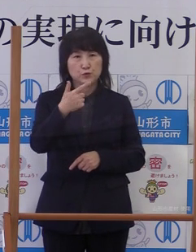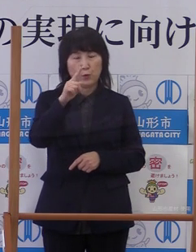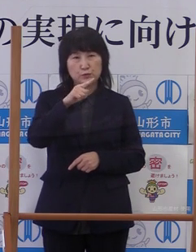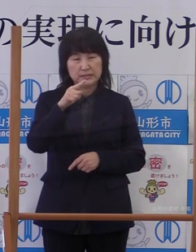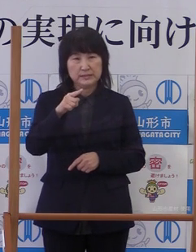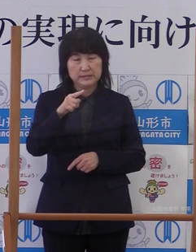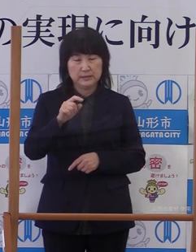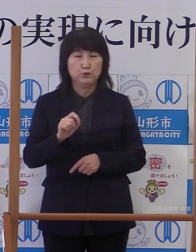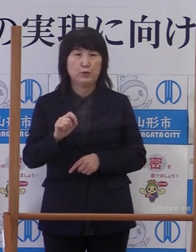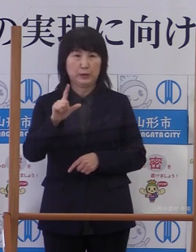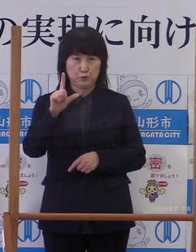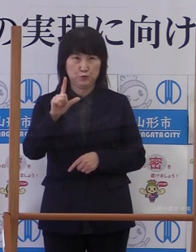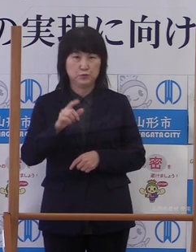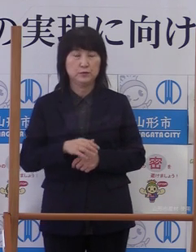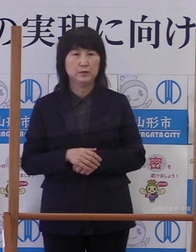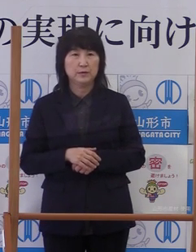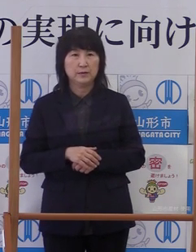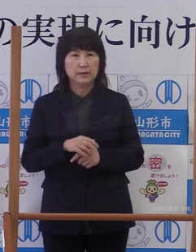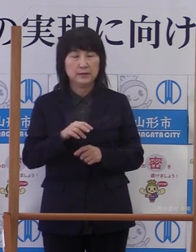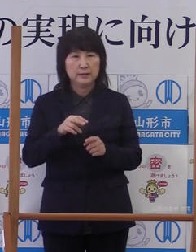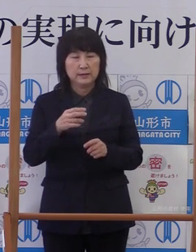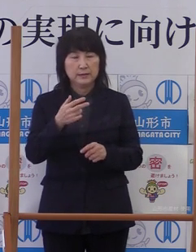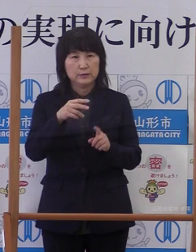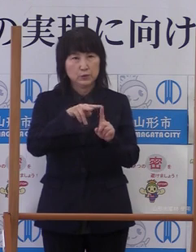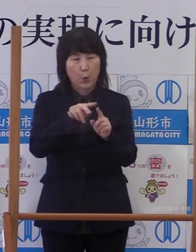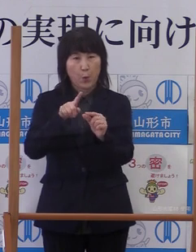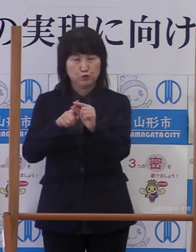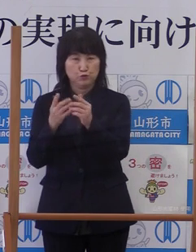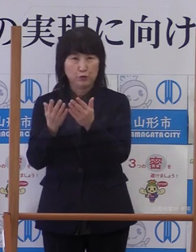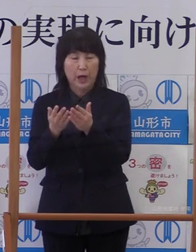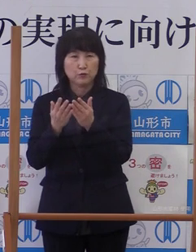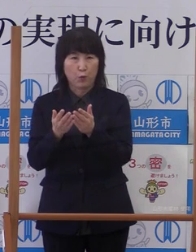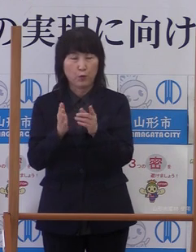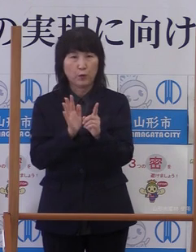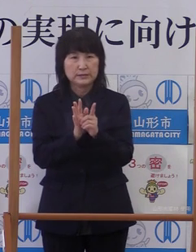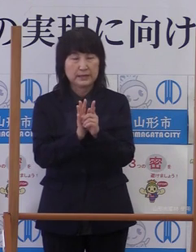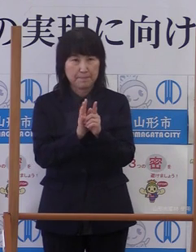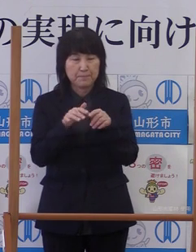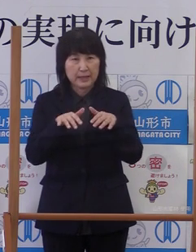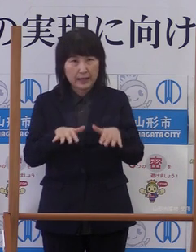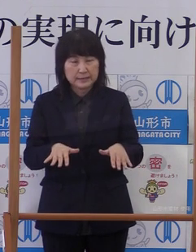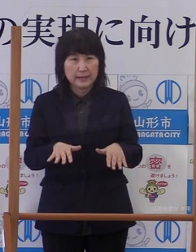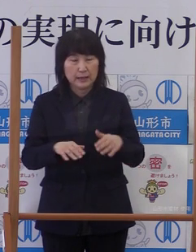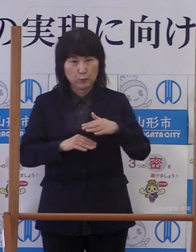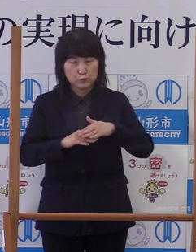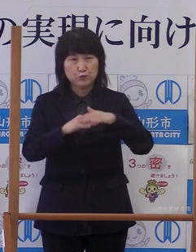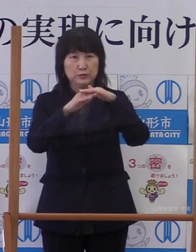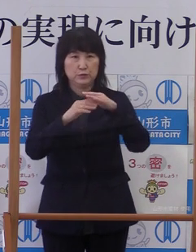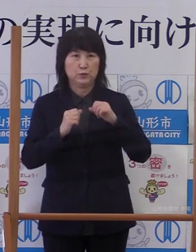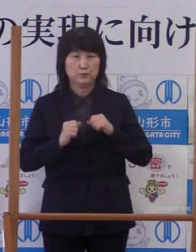名に増員し、私立小中学校に対する支援体制の充実を図ります。